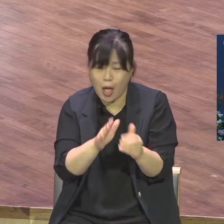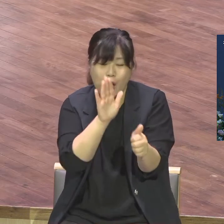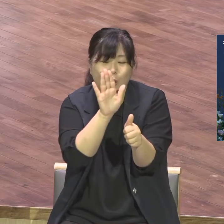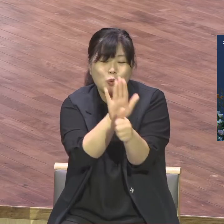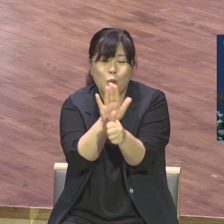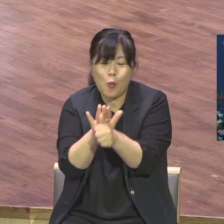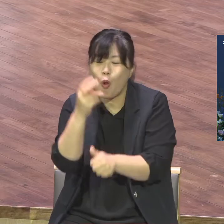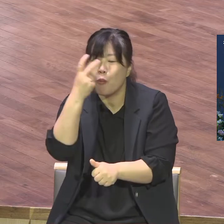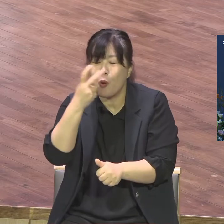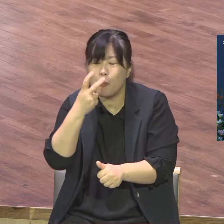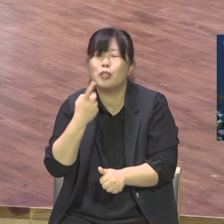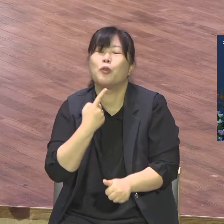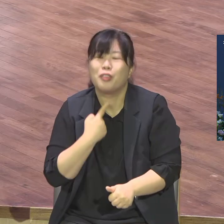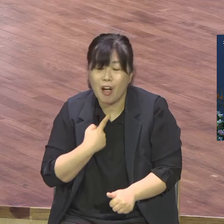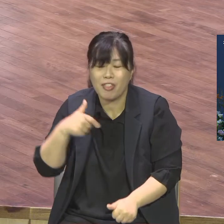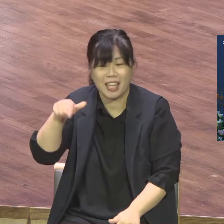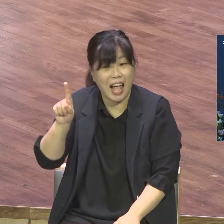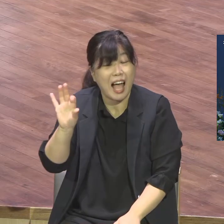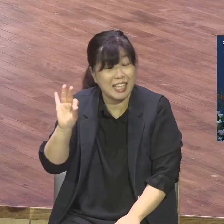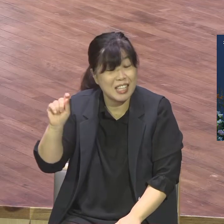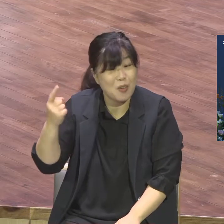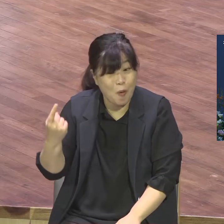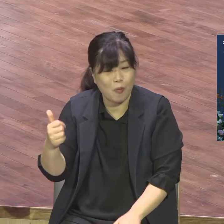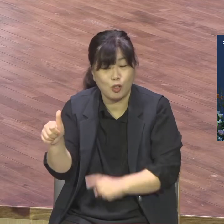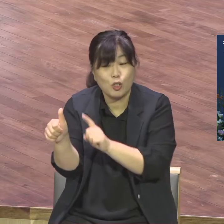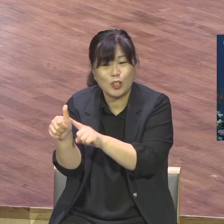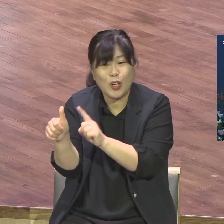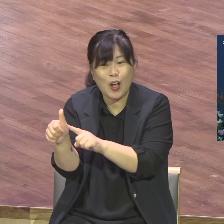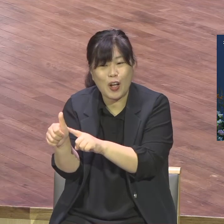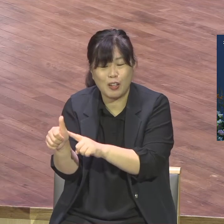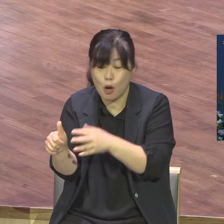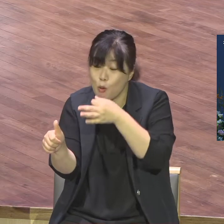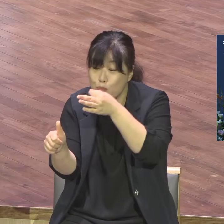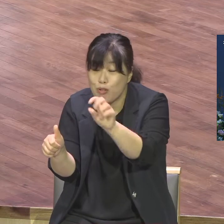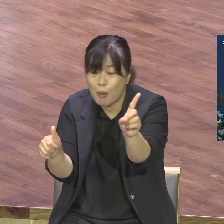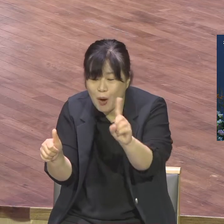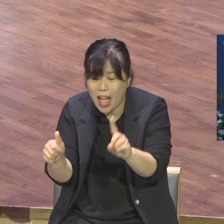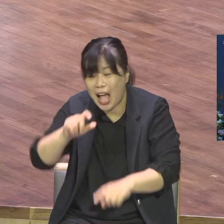가이오 그렇게 표현했죠.